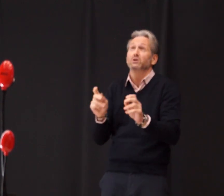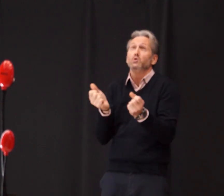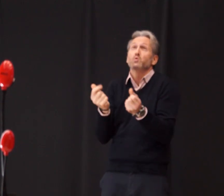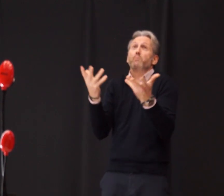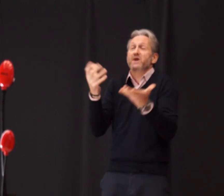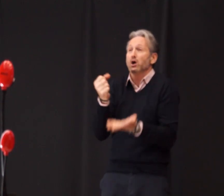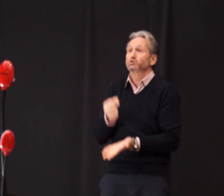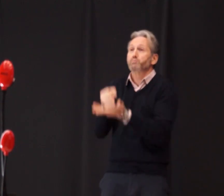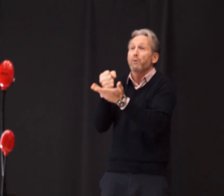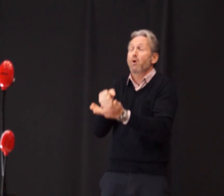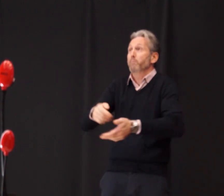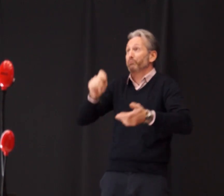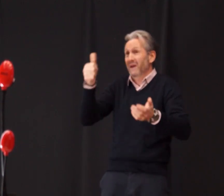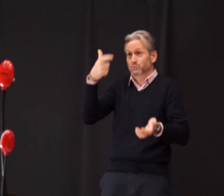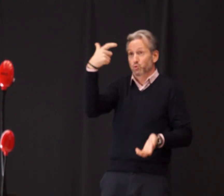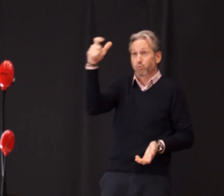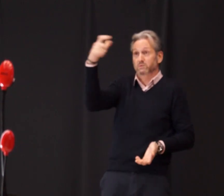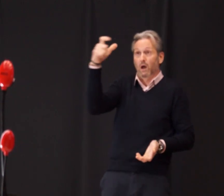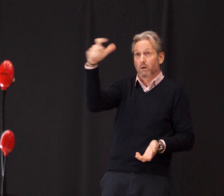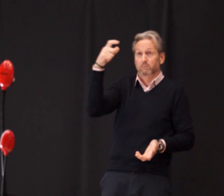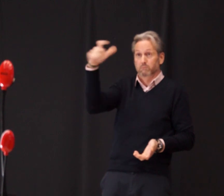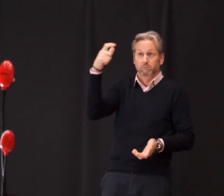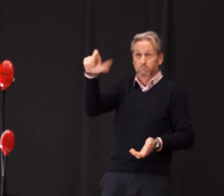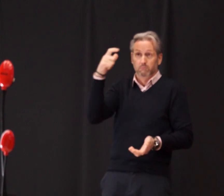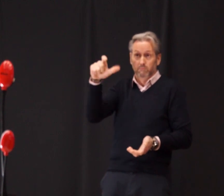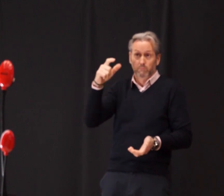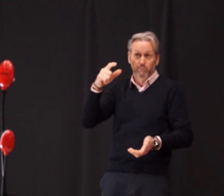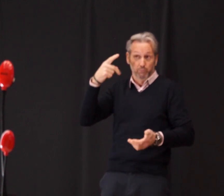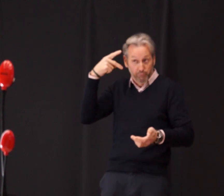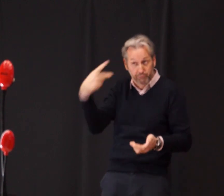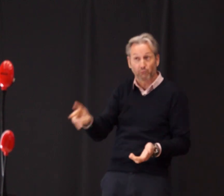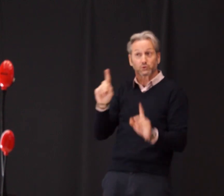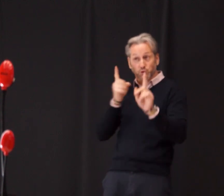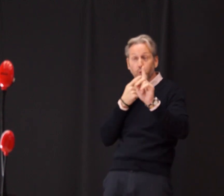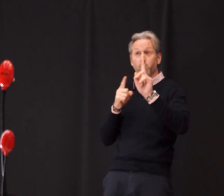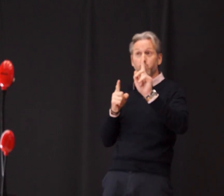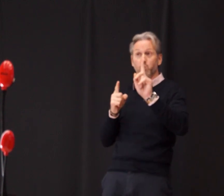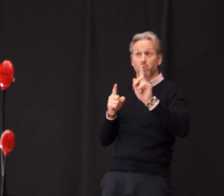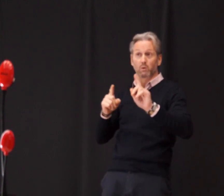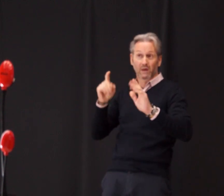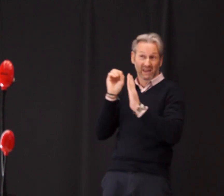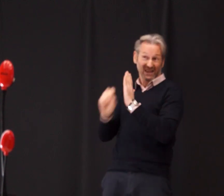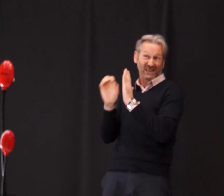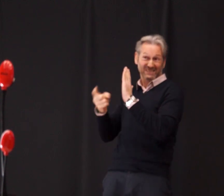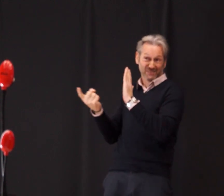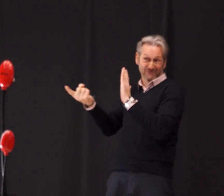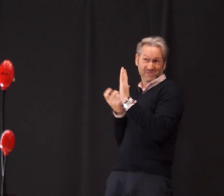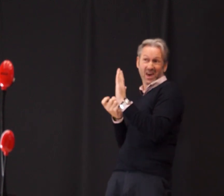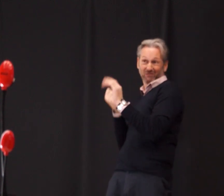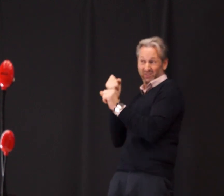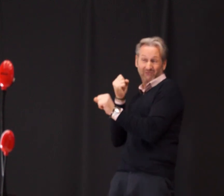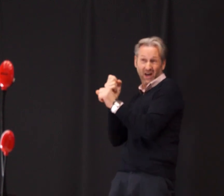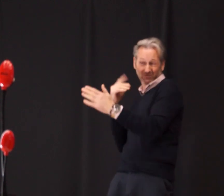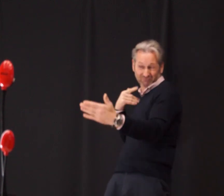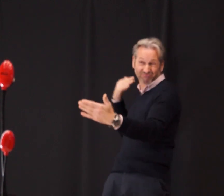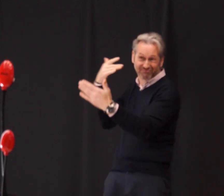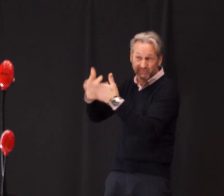autant détaillé que je pourrais le faire. J'ai pratiquement à ma disposition 200 supports pédagogiques développés